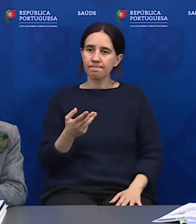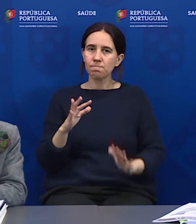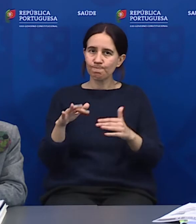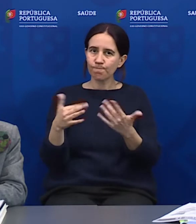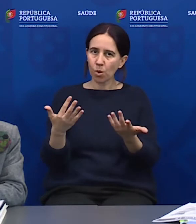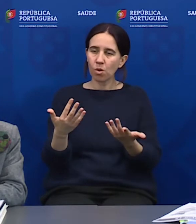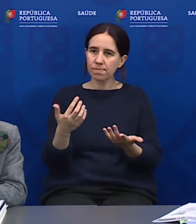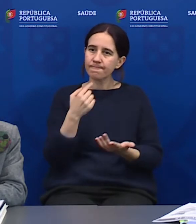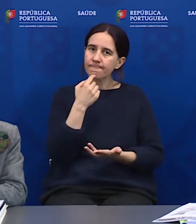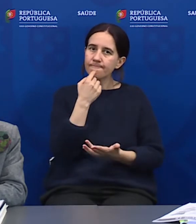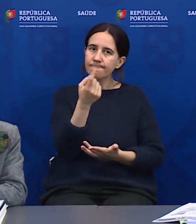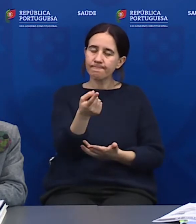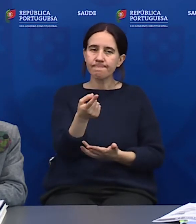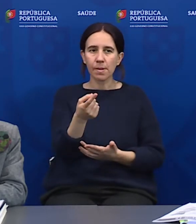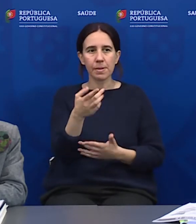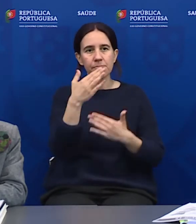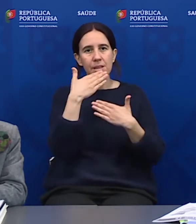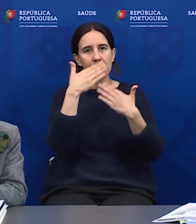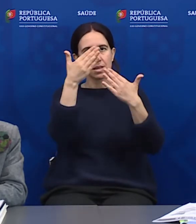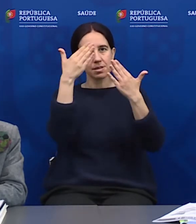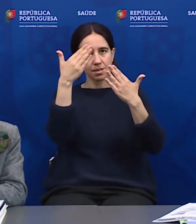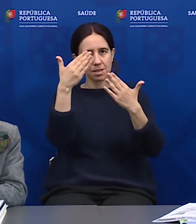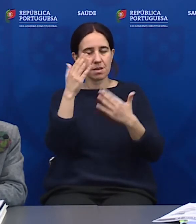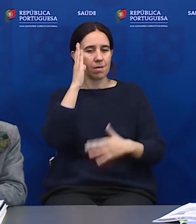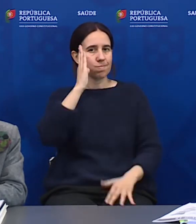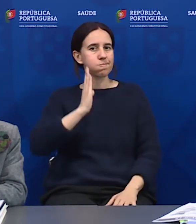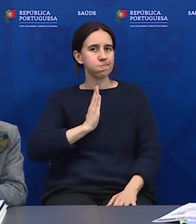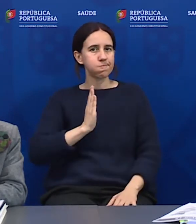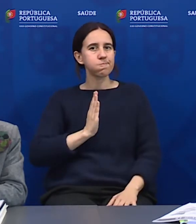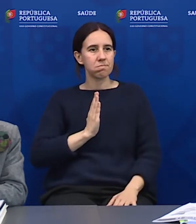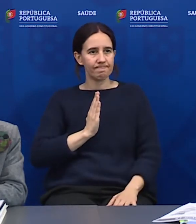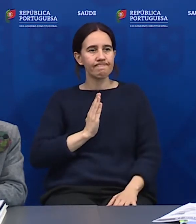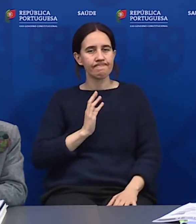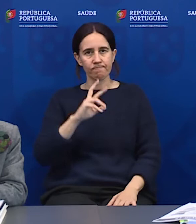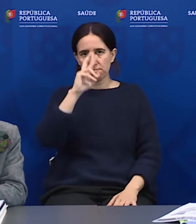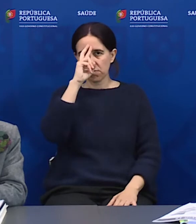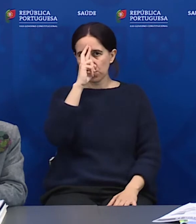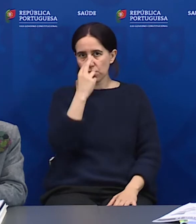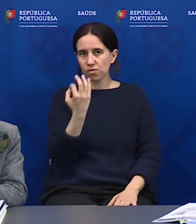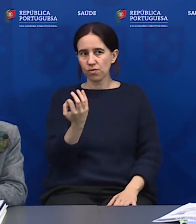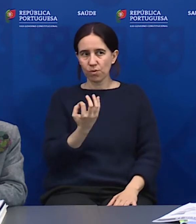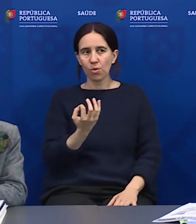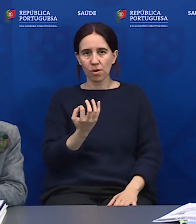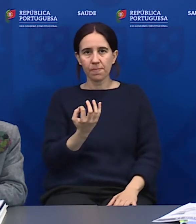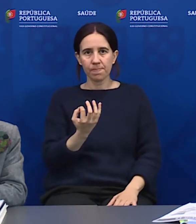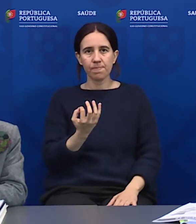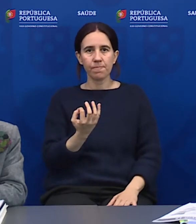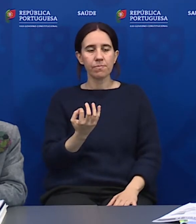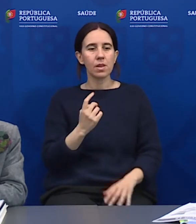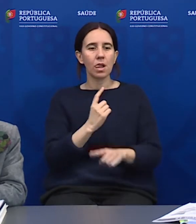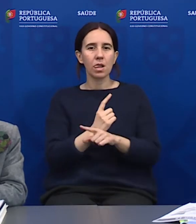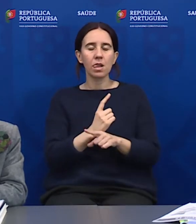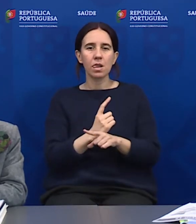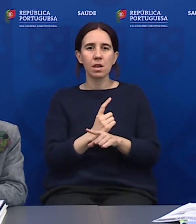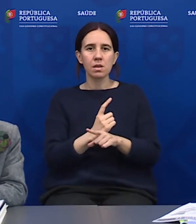permita-me este espaço para poder agradecer às Forças Armadas o esforço que fizeram na